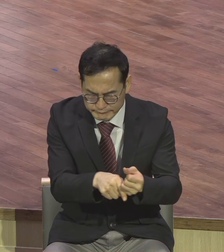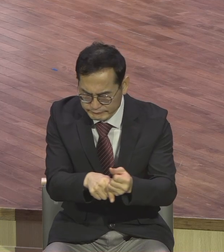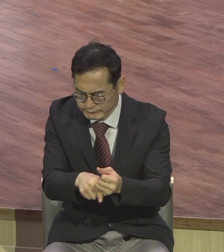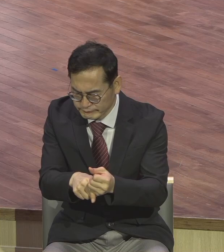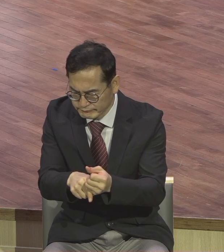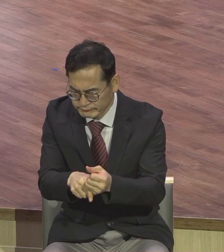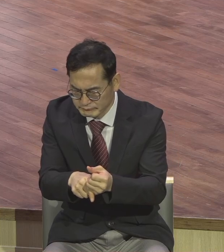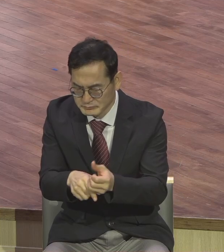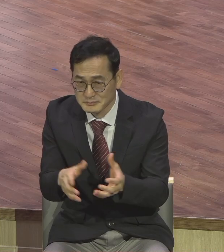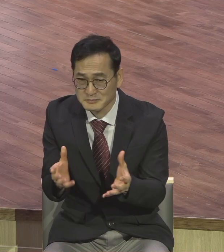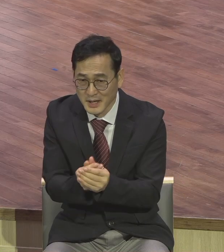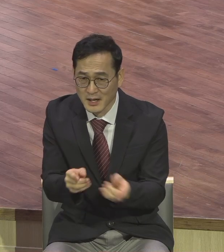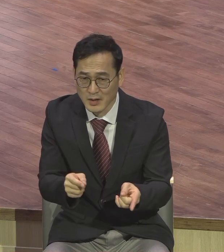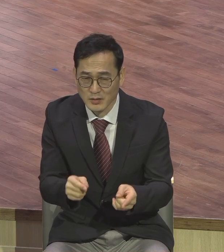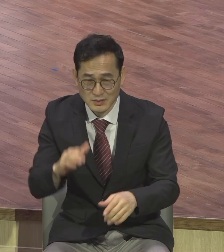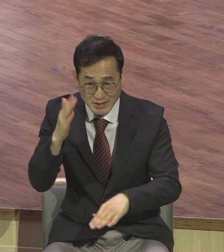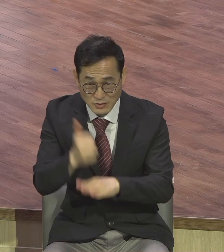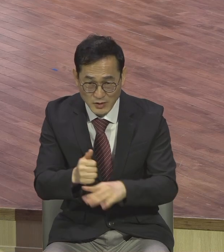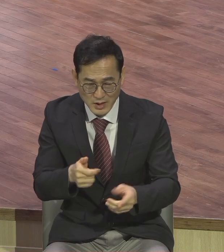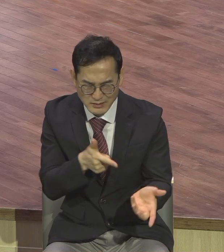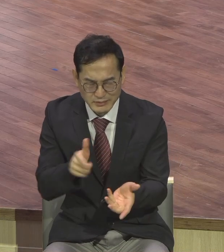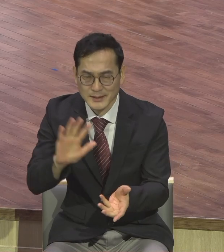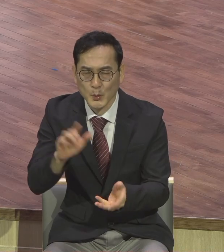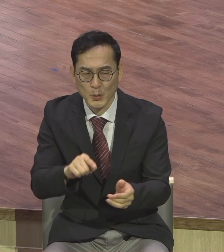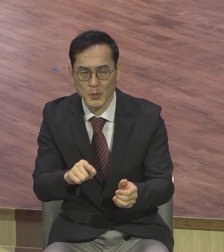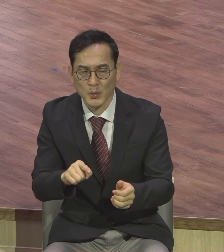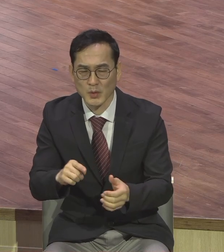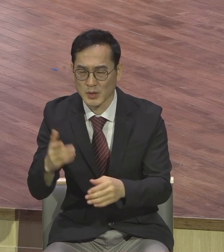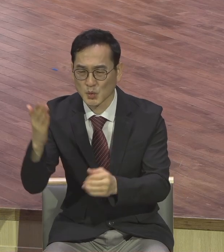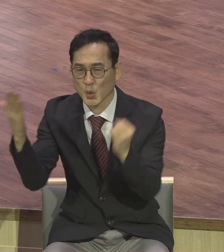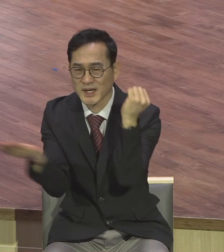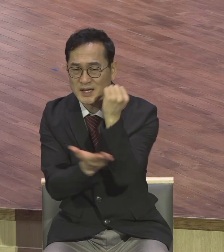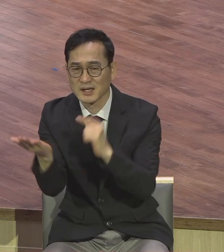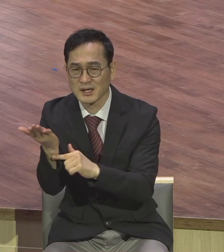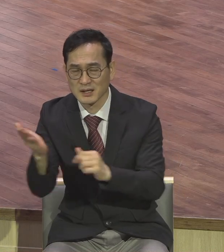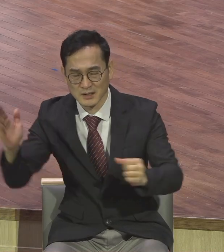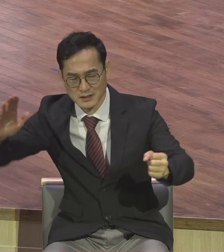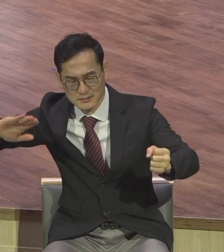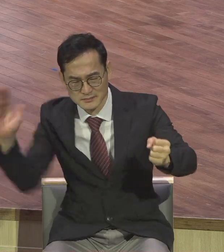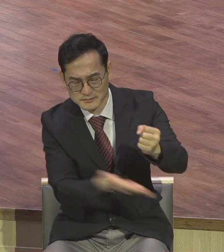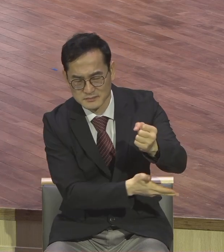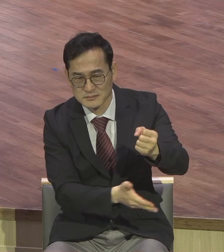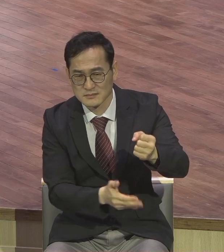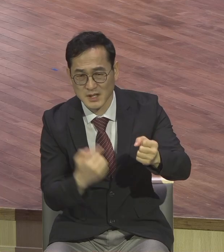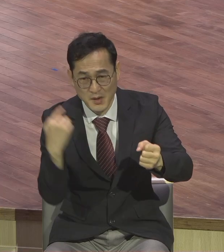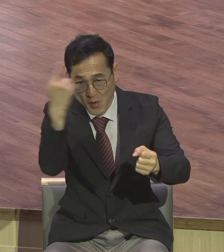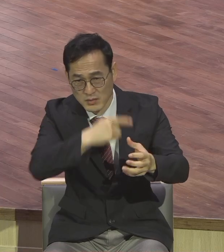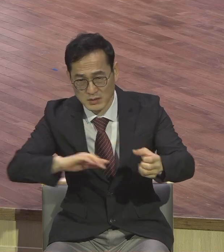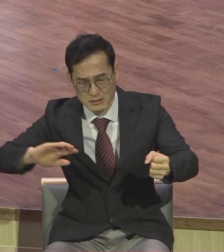우리 비서들이 겁이 나서 다 못 보게 그 정도로 아기들 애들 기독교인들